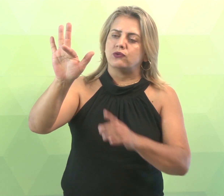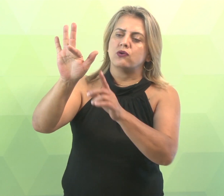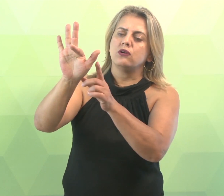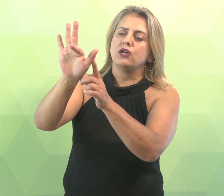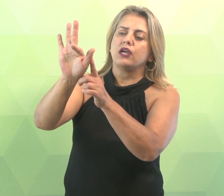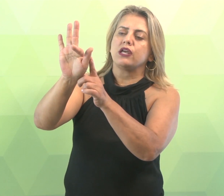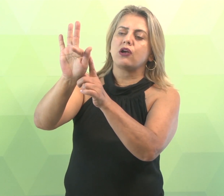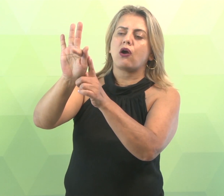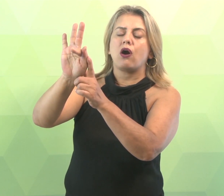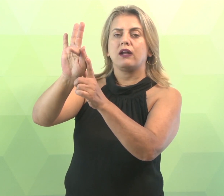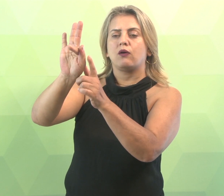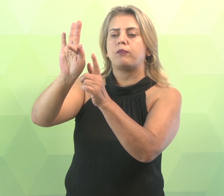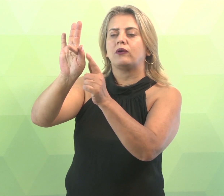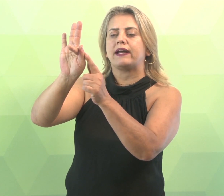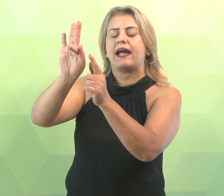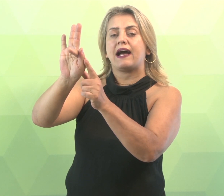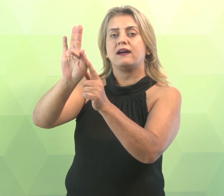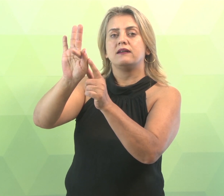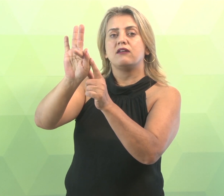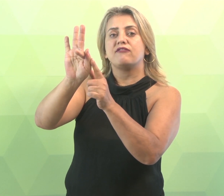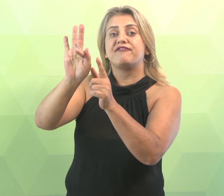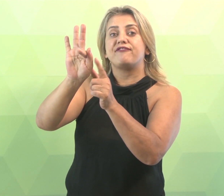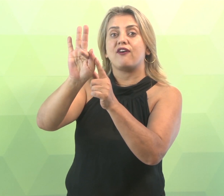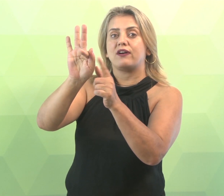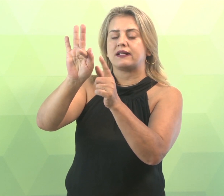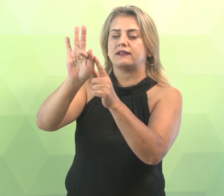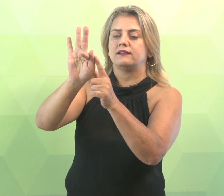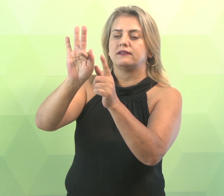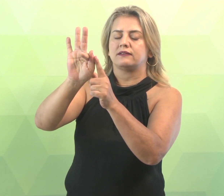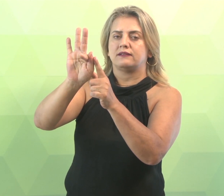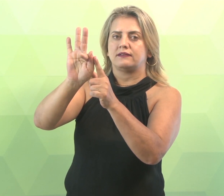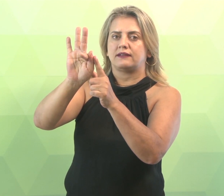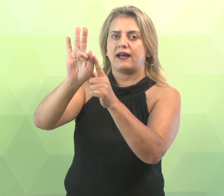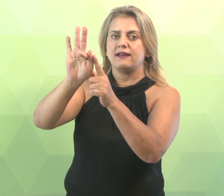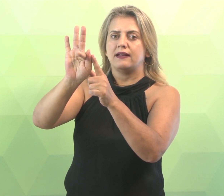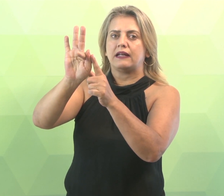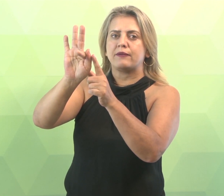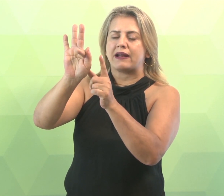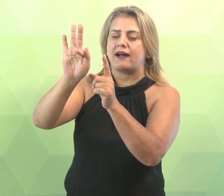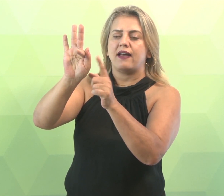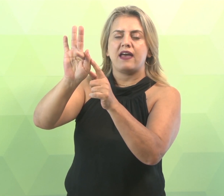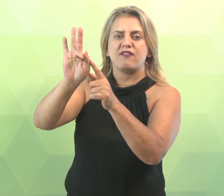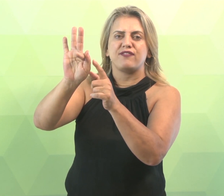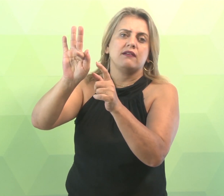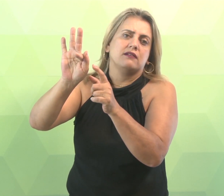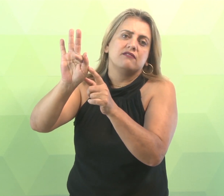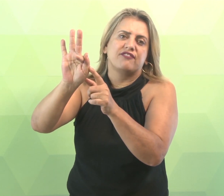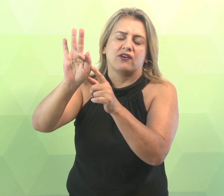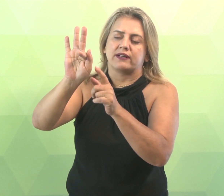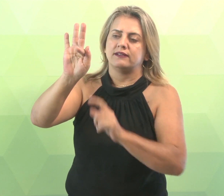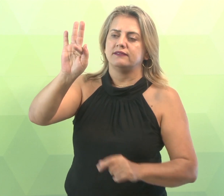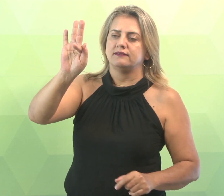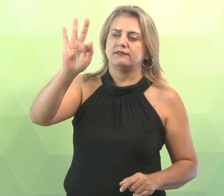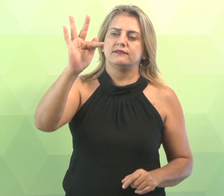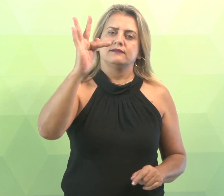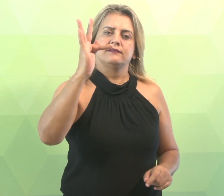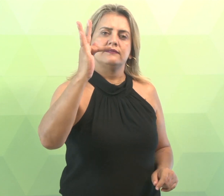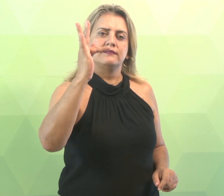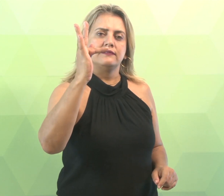indicador e cola o polegar fora, tá? Lembrar, F, fora.